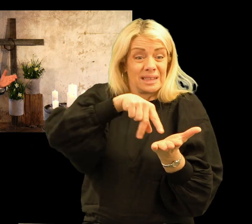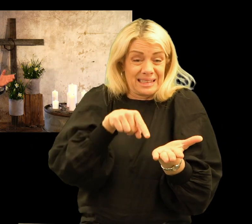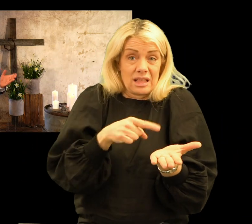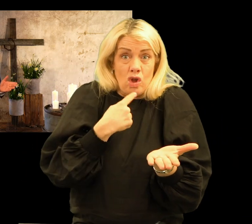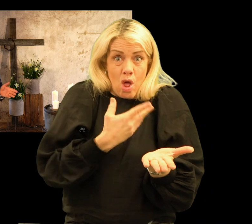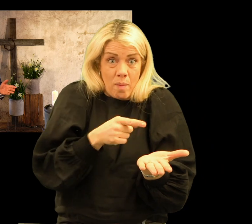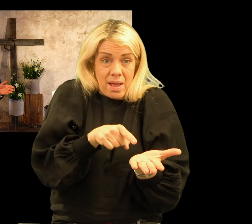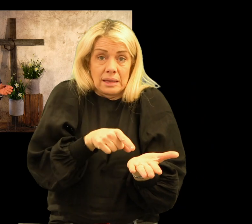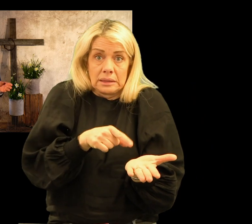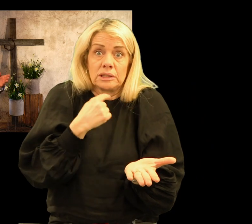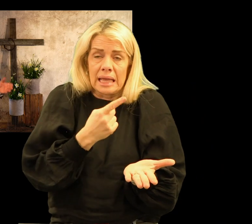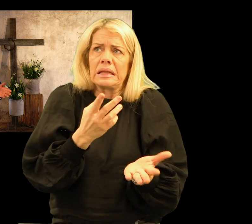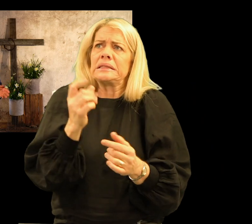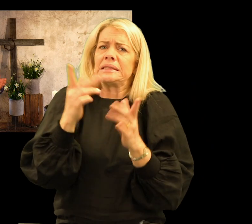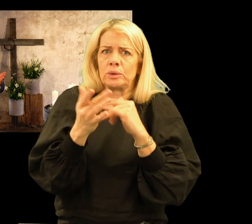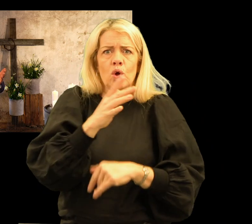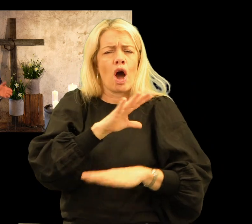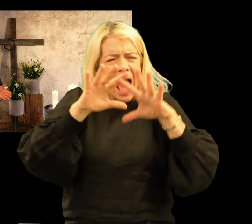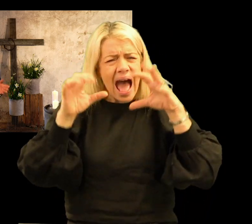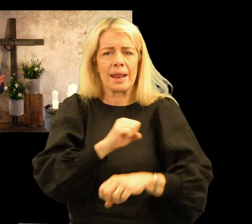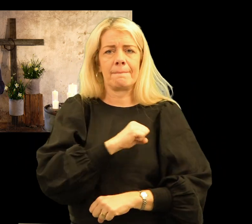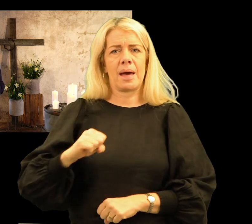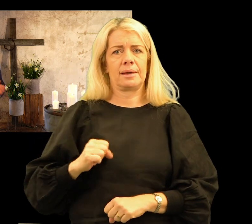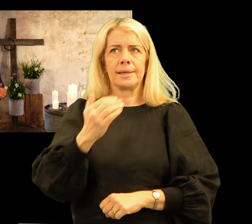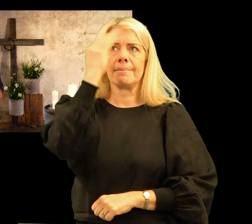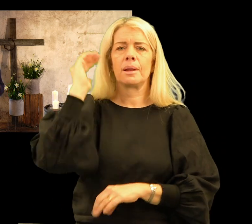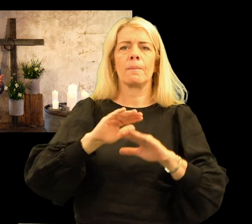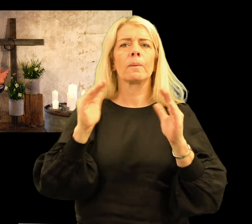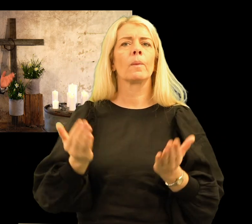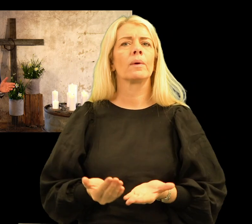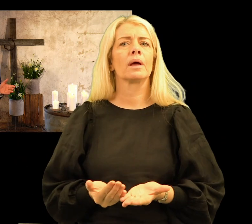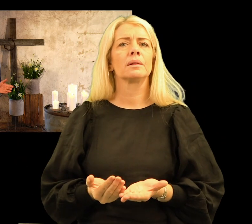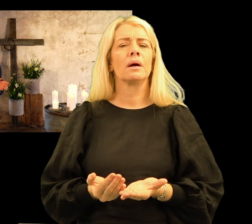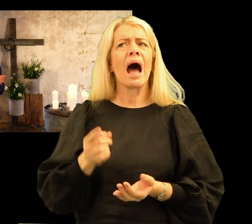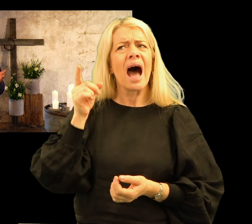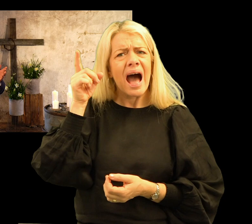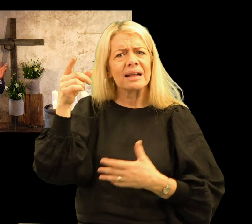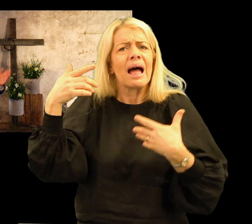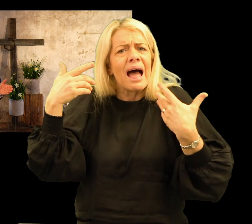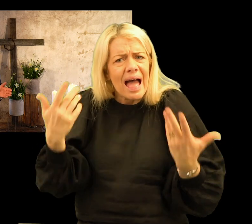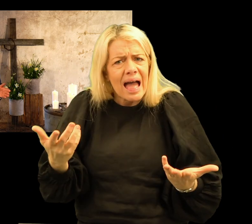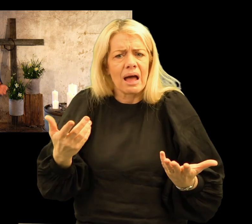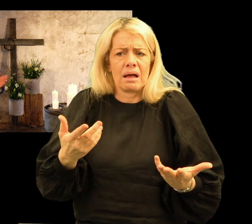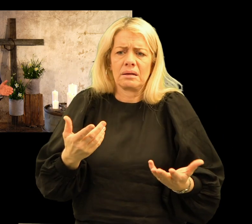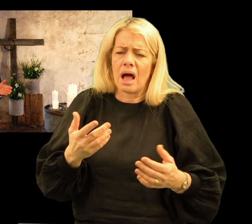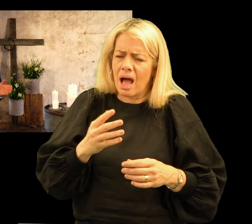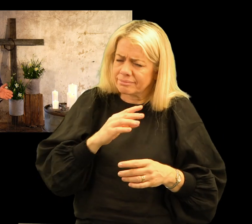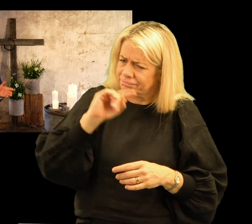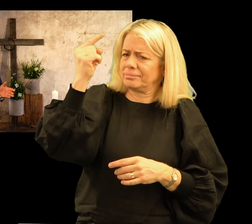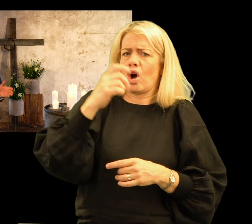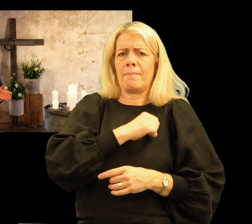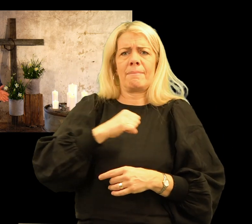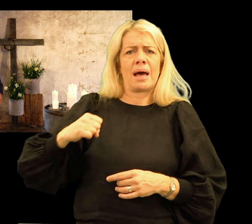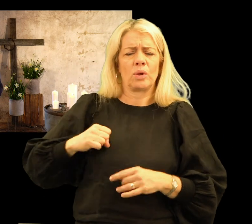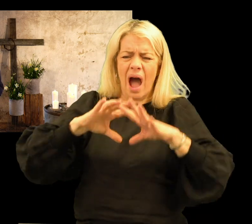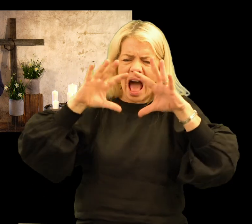Uppståndelsen säger att Jesus är den som äger all makt i himlen och på jorden, och att han är den genom vilket allt en